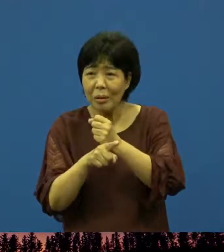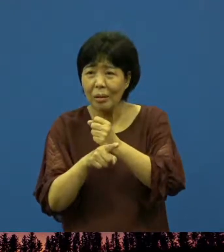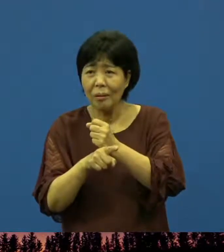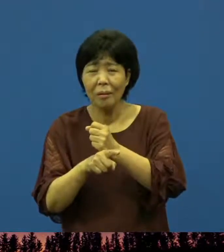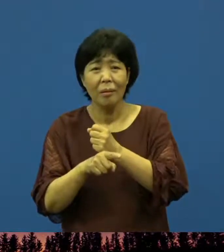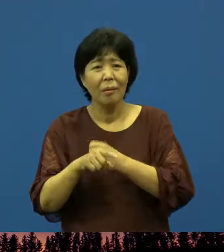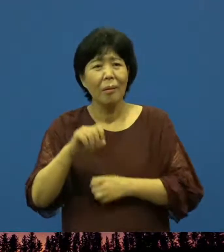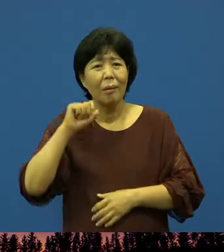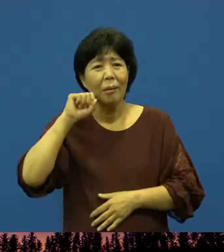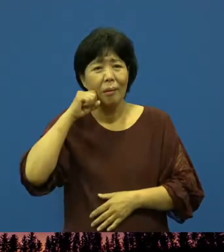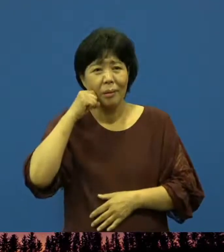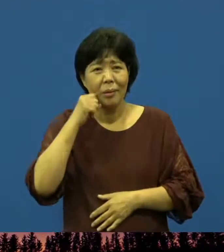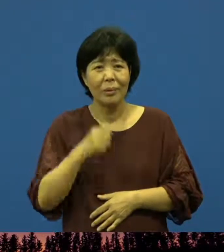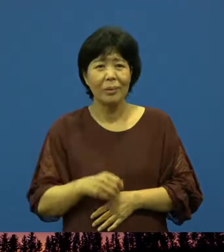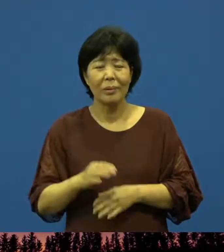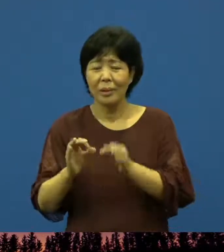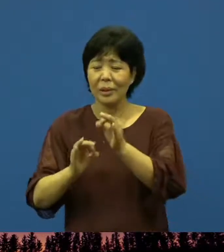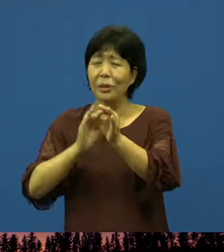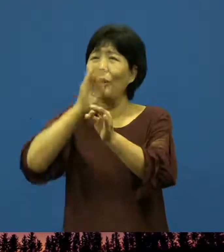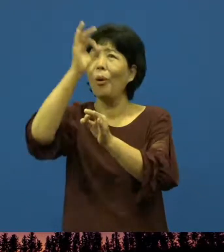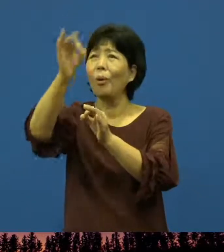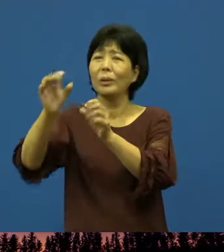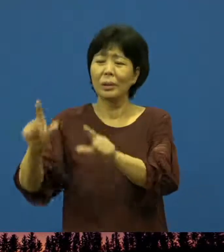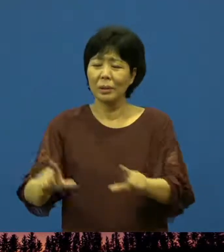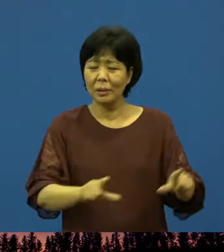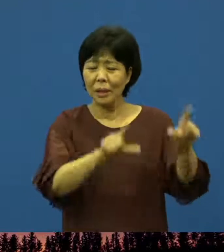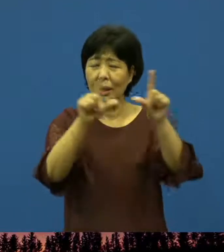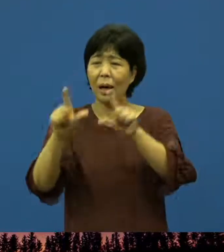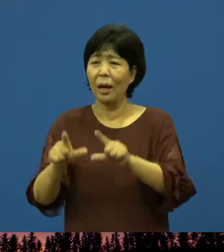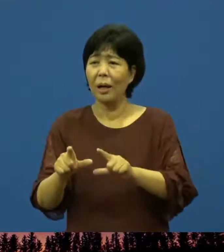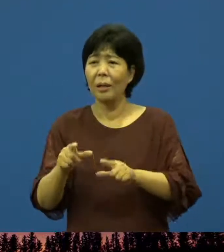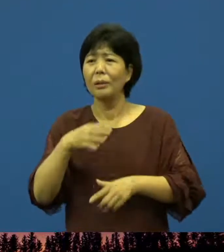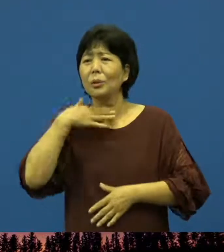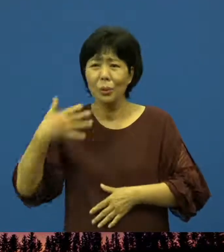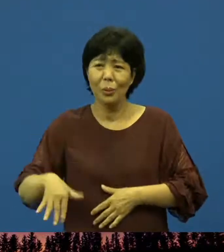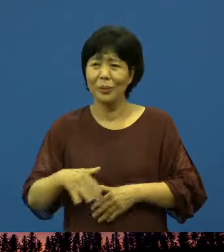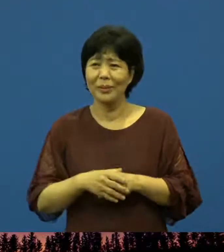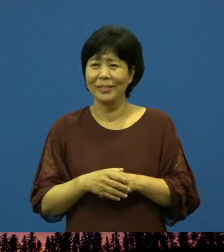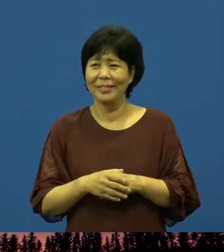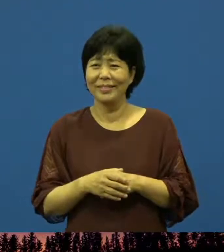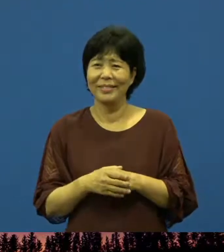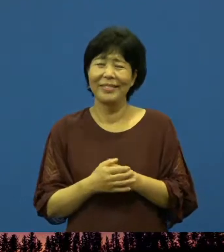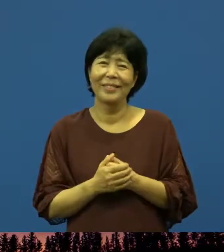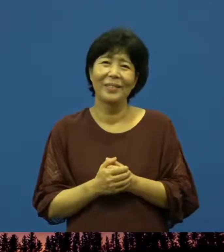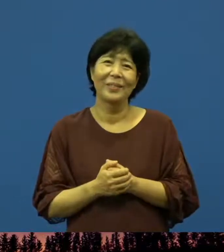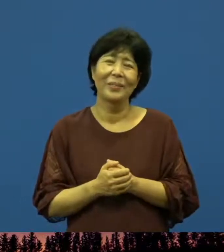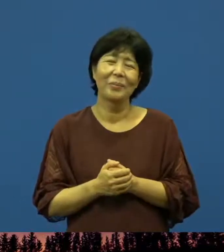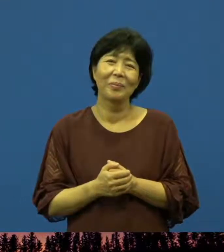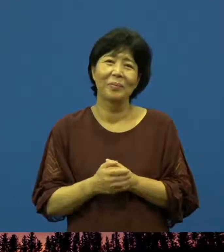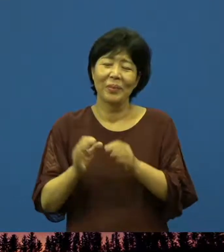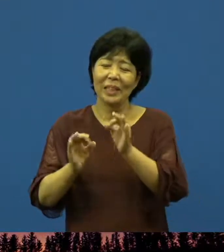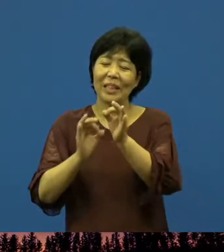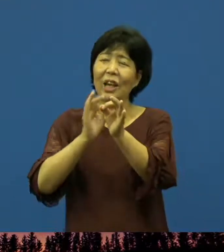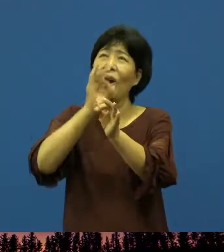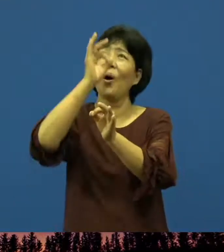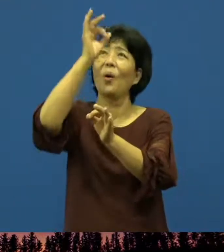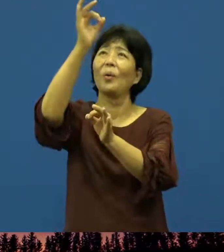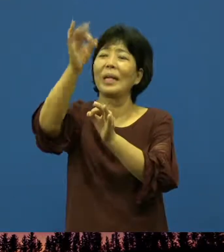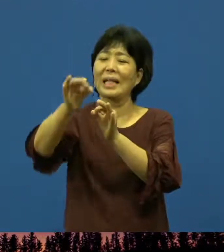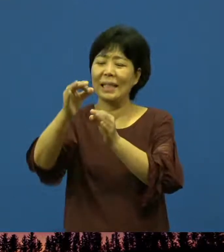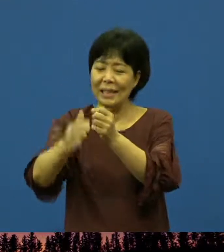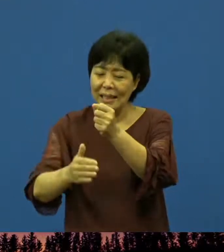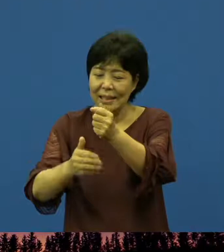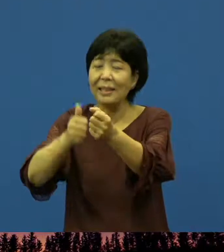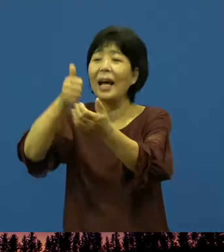없고 시간의 세계가 아니기 때문에 영원이라는 거죠. 그 영원한 신 하나님을 시간